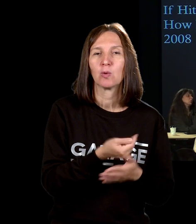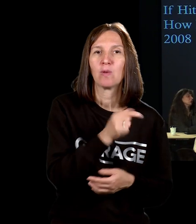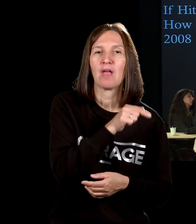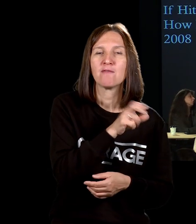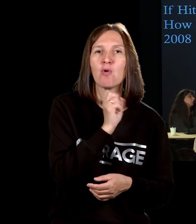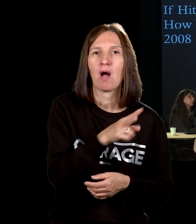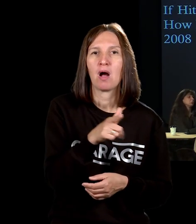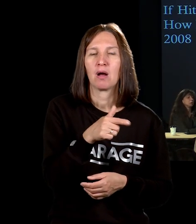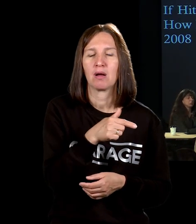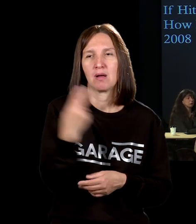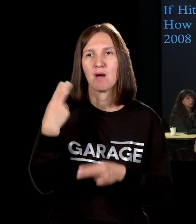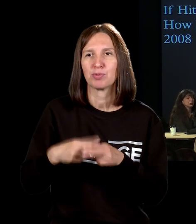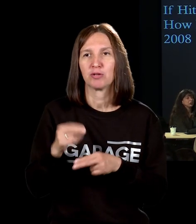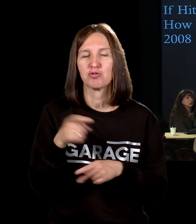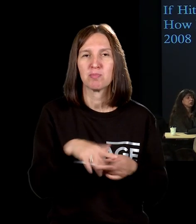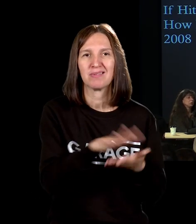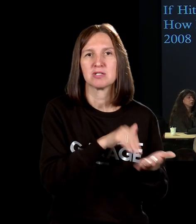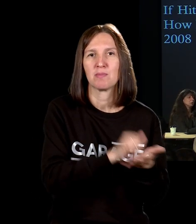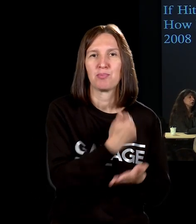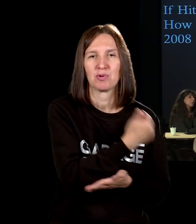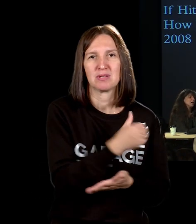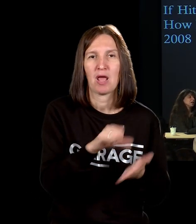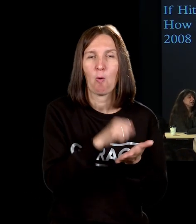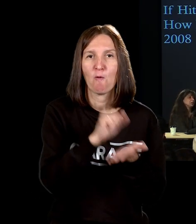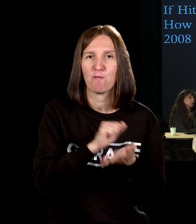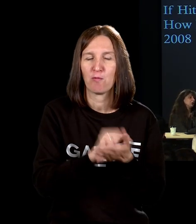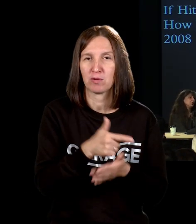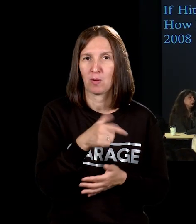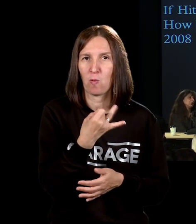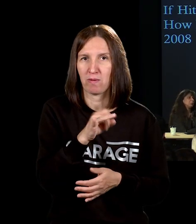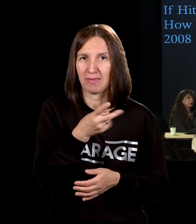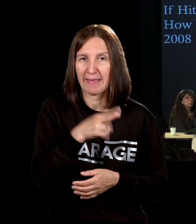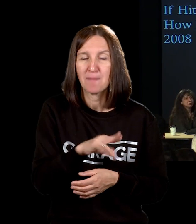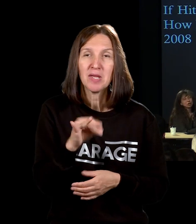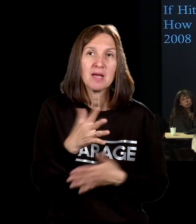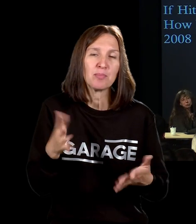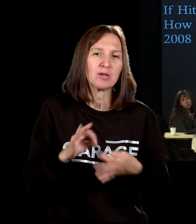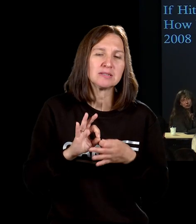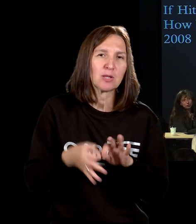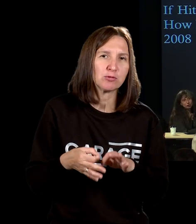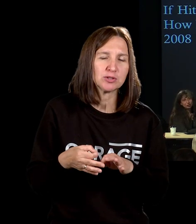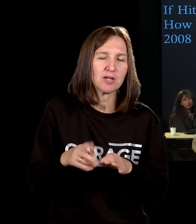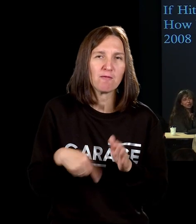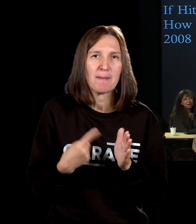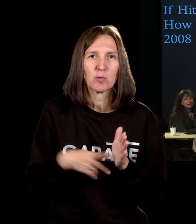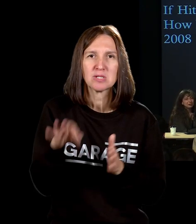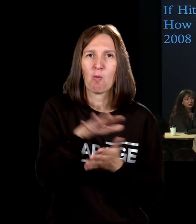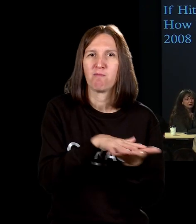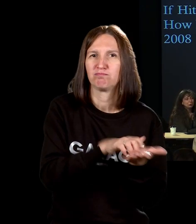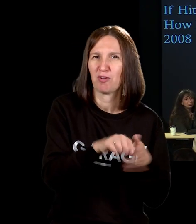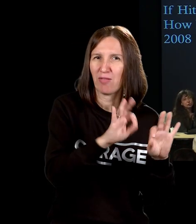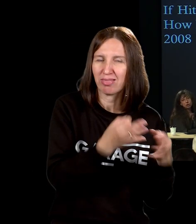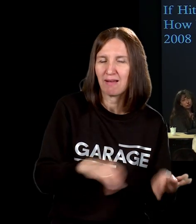их рискованных работ. Это работа 2008 года. Если бы Гитлер был хиппи, как бы мы все были счастливы.